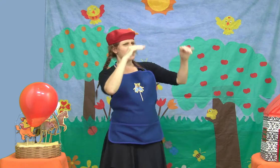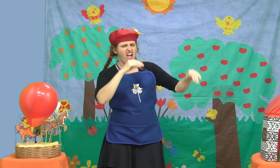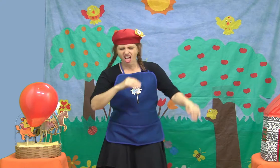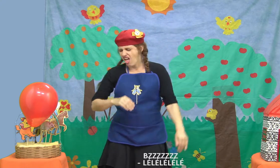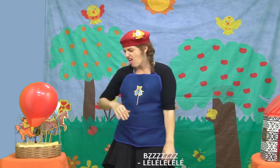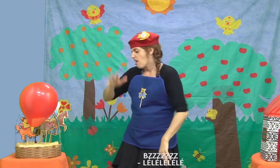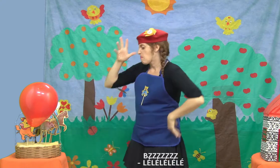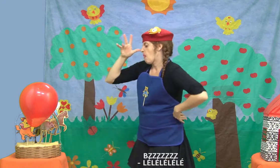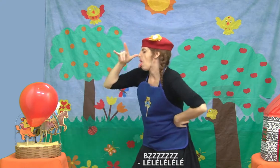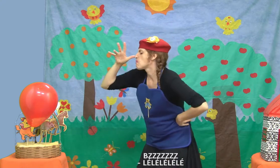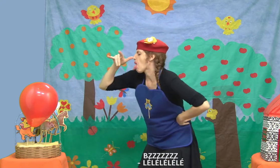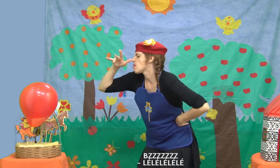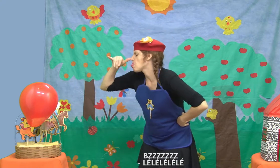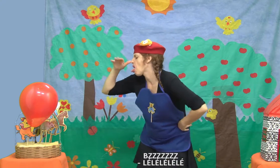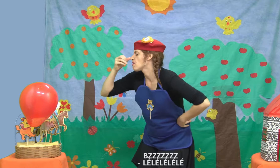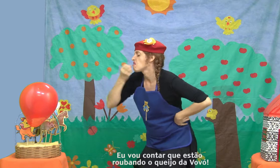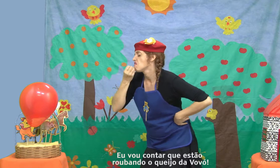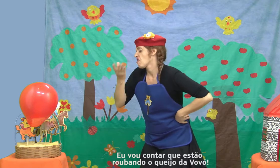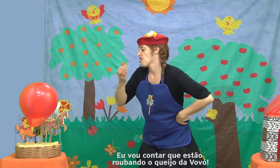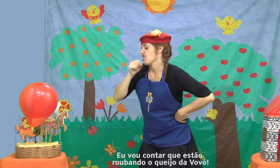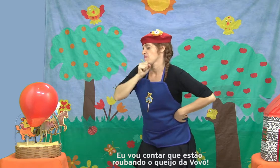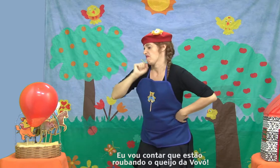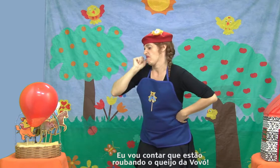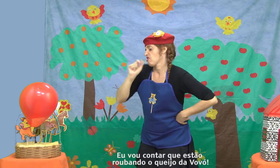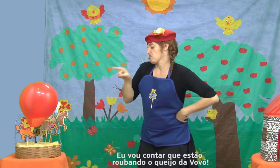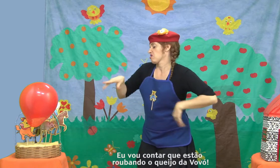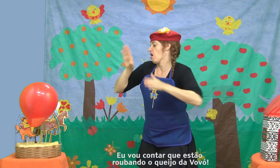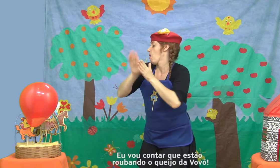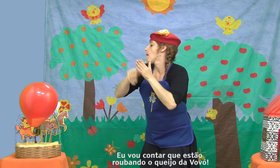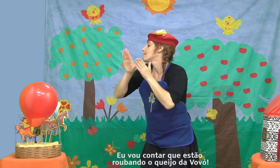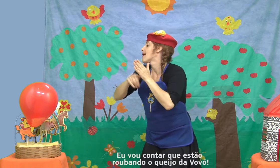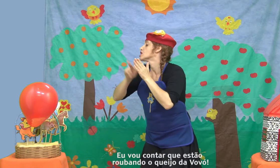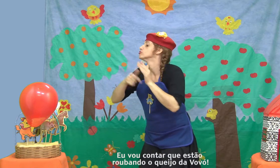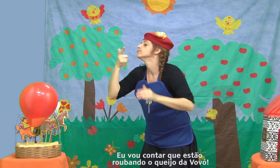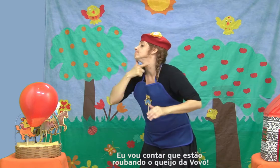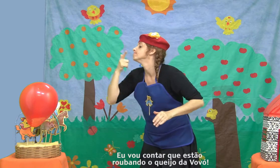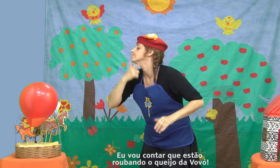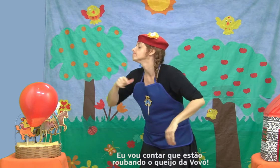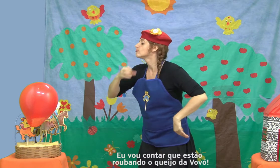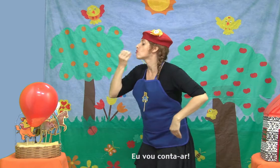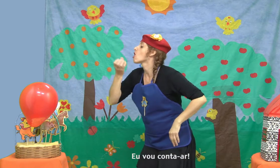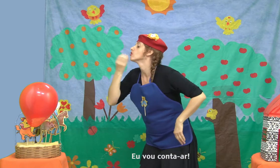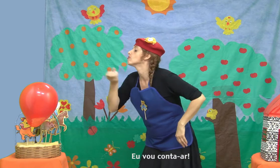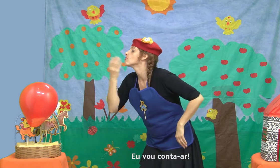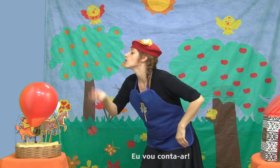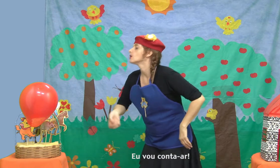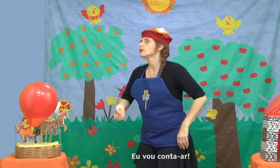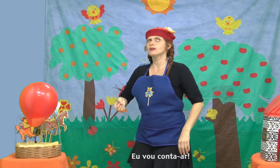à ele' eu vou contar com maqueta roupa do queijo da vovó contar